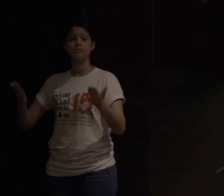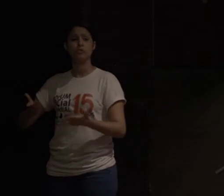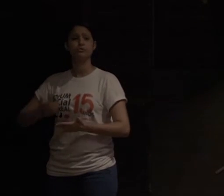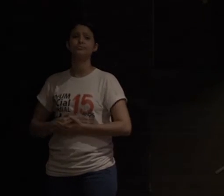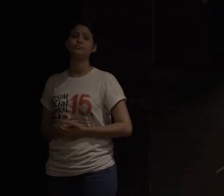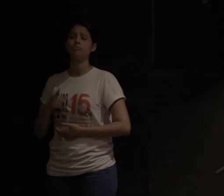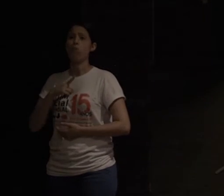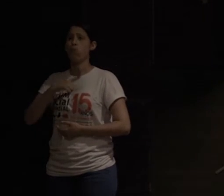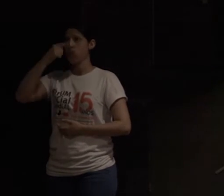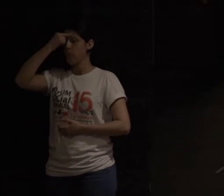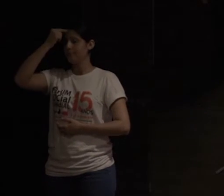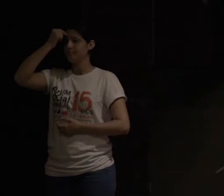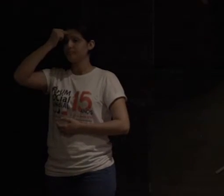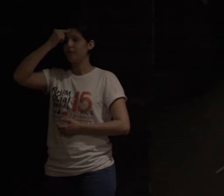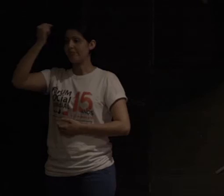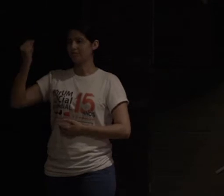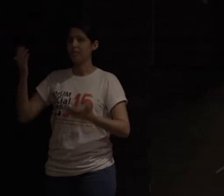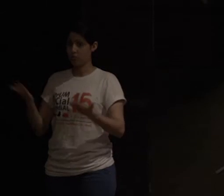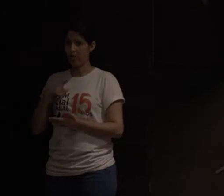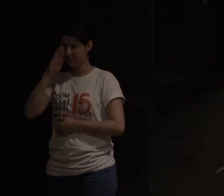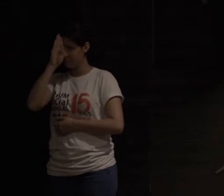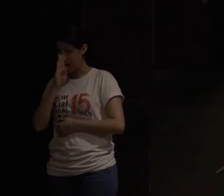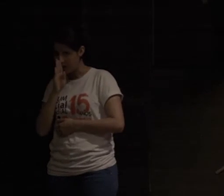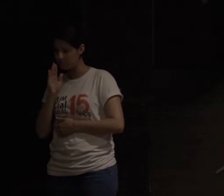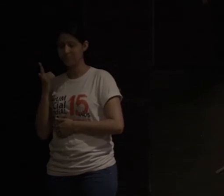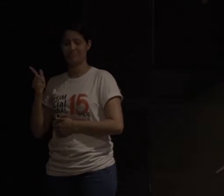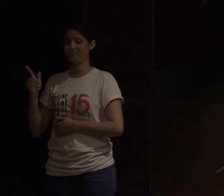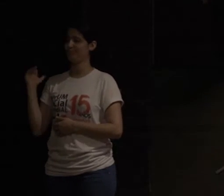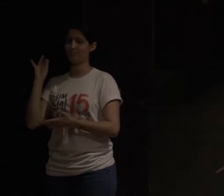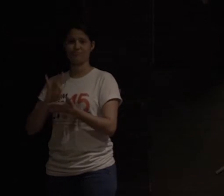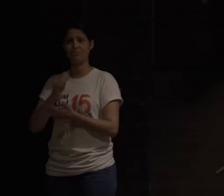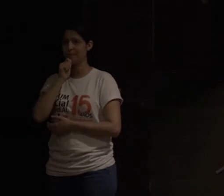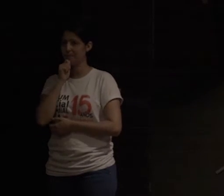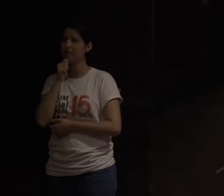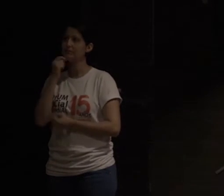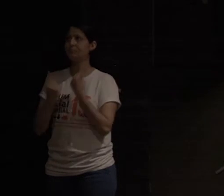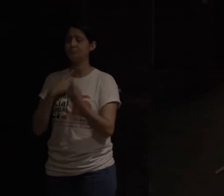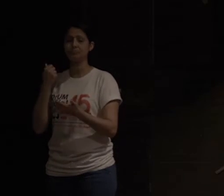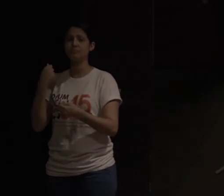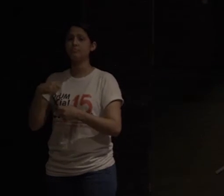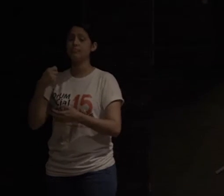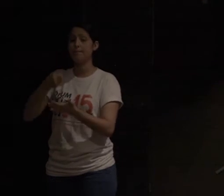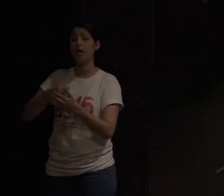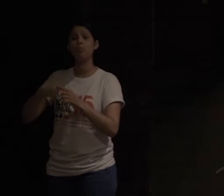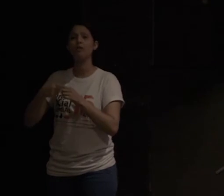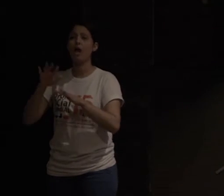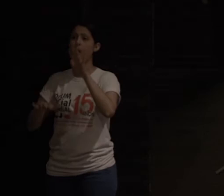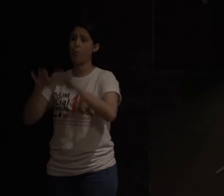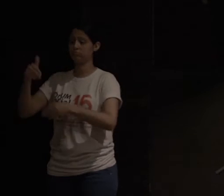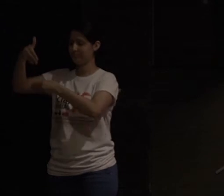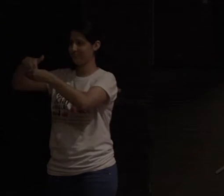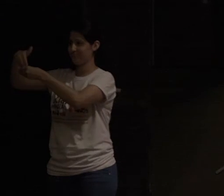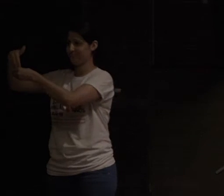a universidade popular está em suspensa. Já não tem o apoio das elites, ainda não tem o apoio das classes populares, porque ela esteve